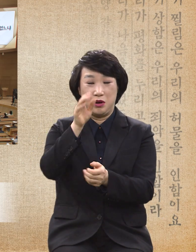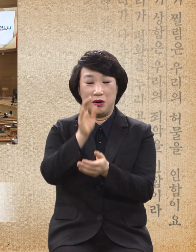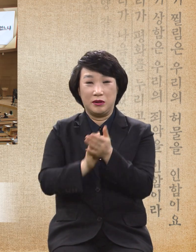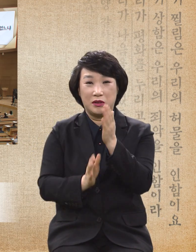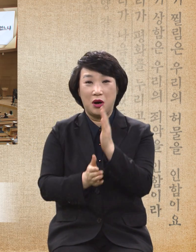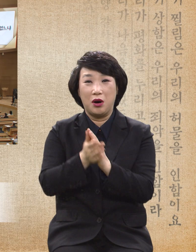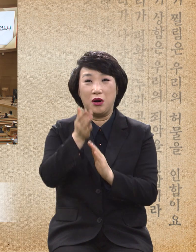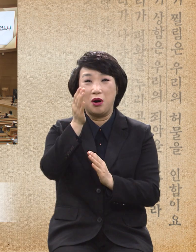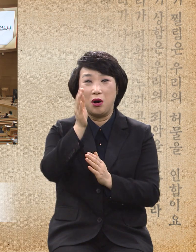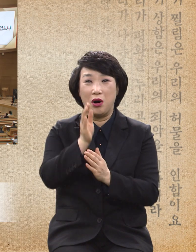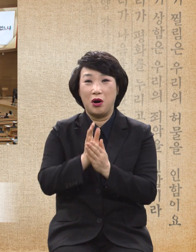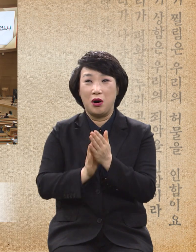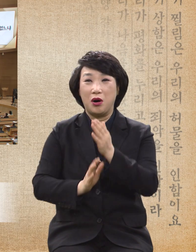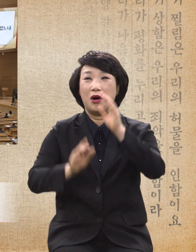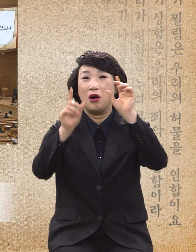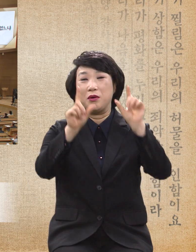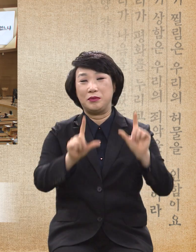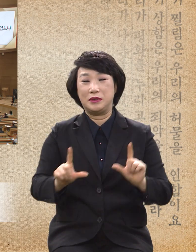춤추